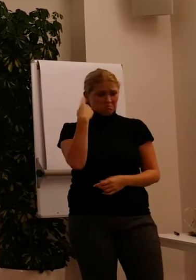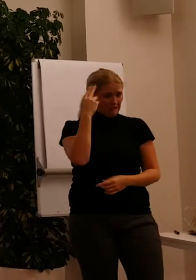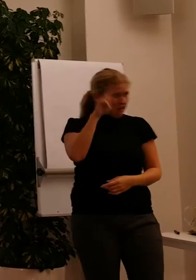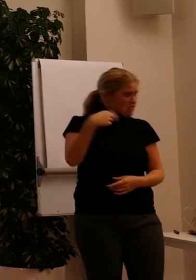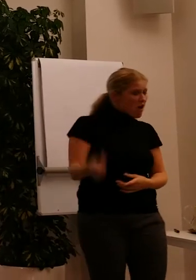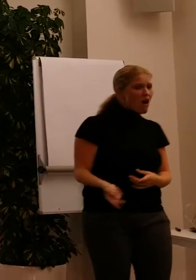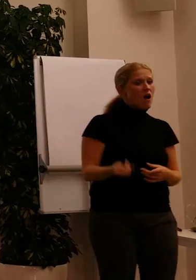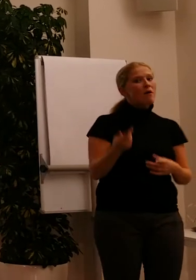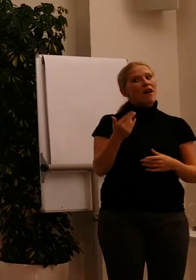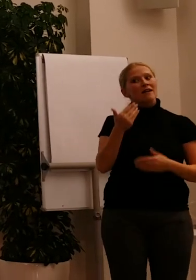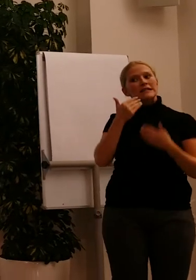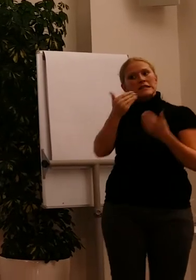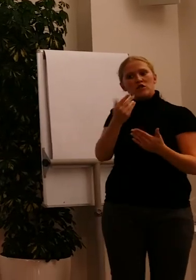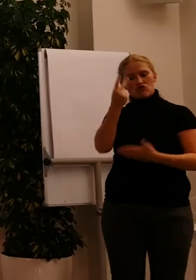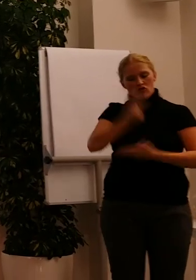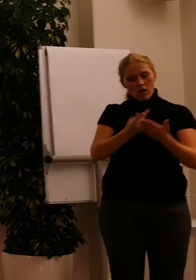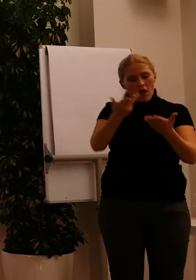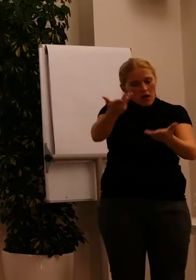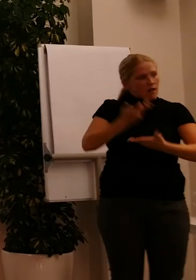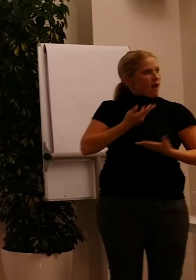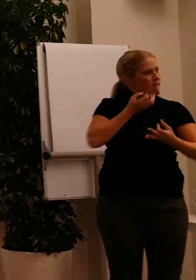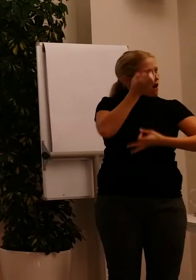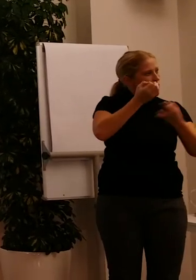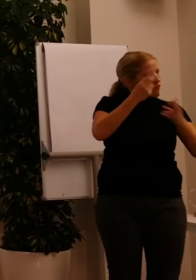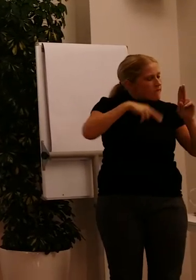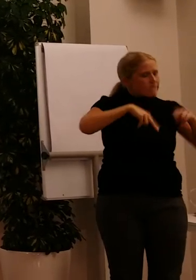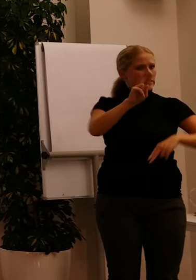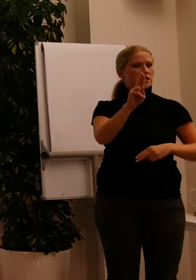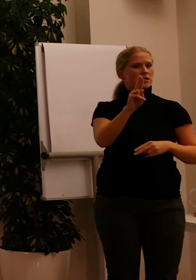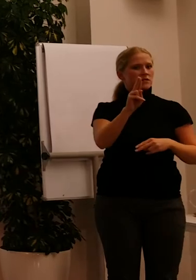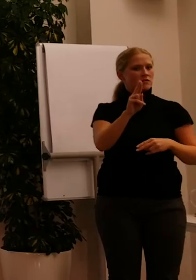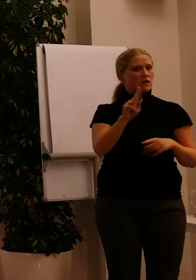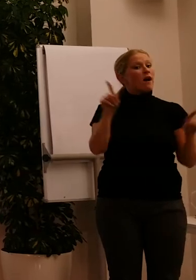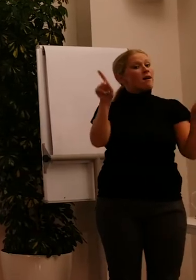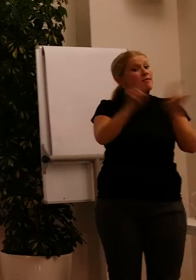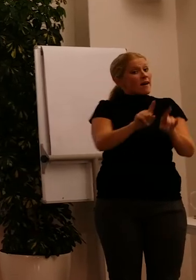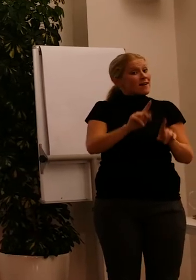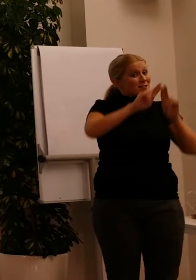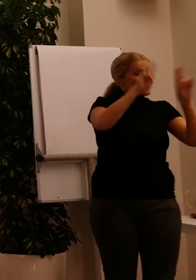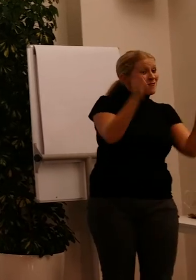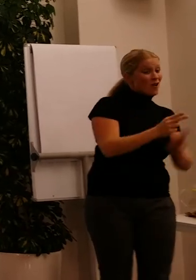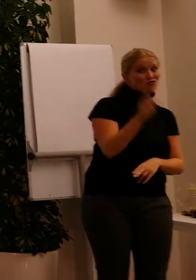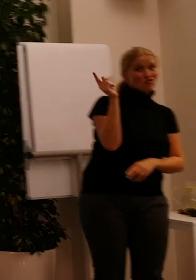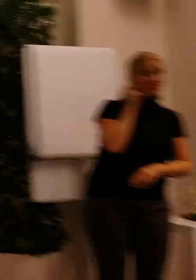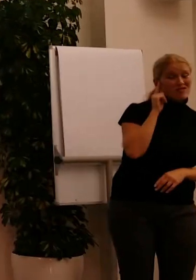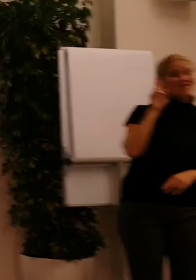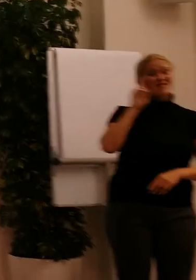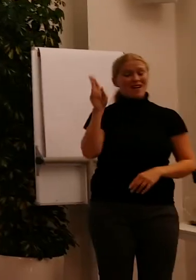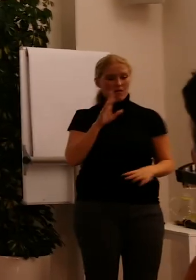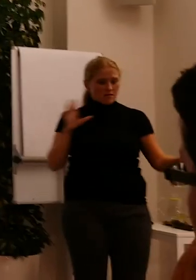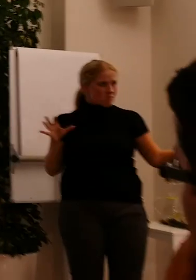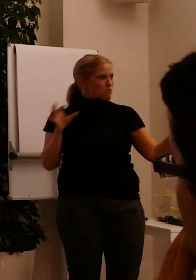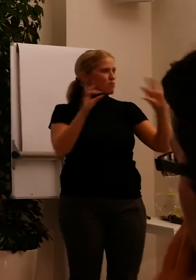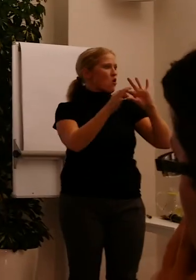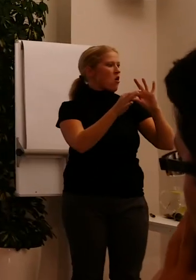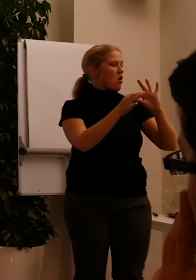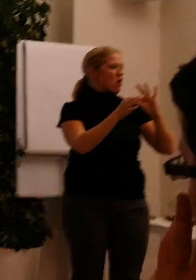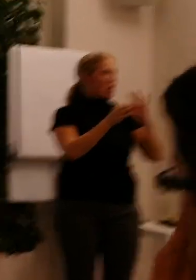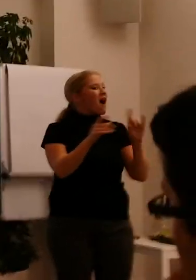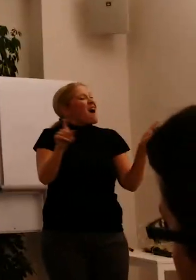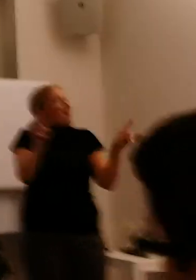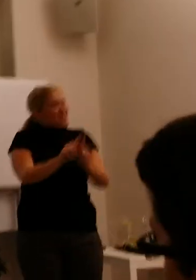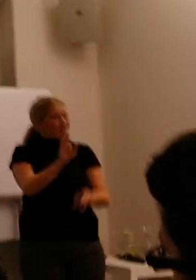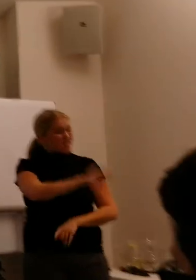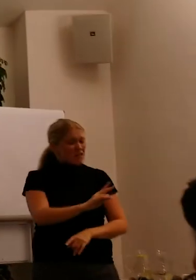nových světů mezi slyšícími a neslyšícími a jejich vzájemné poznávání a třeba také nových světů, kdy se překoná strach, aby se z toho